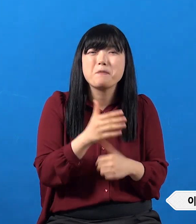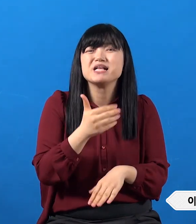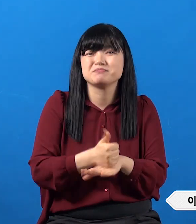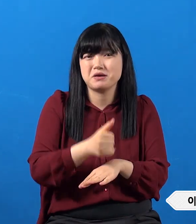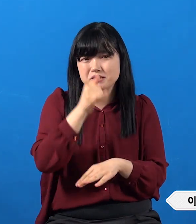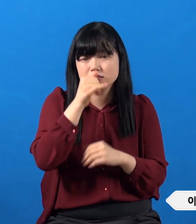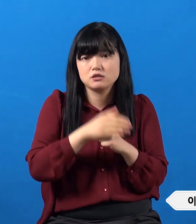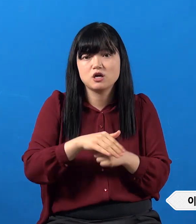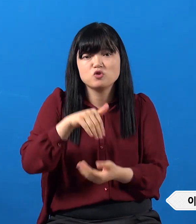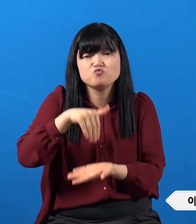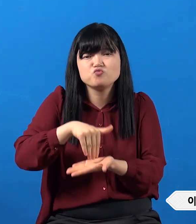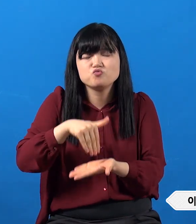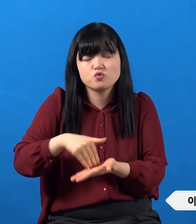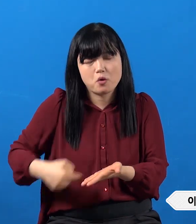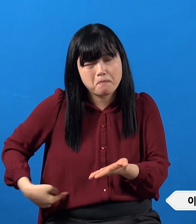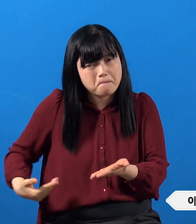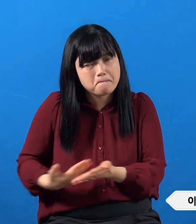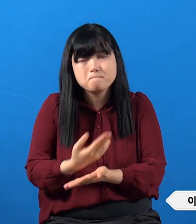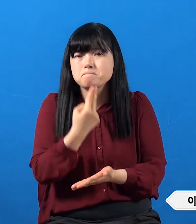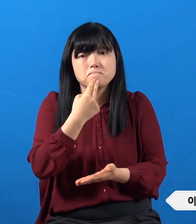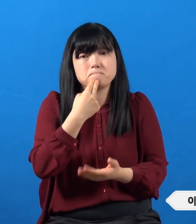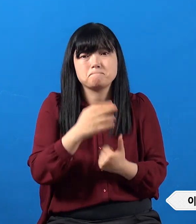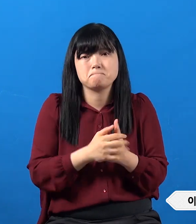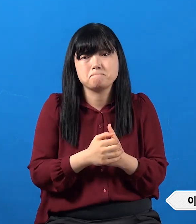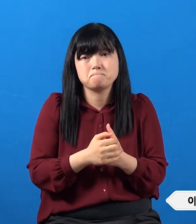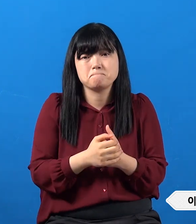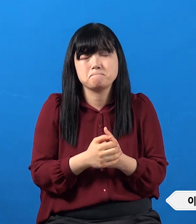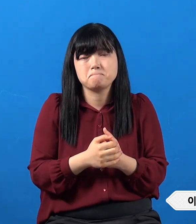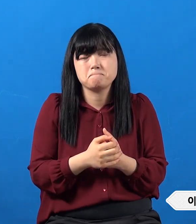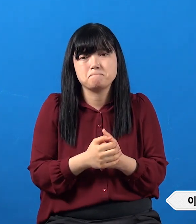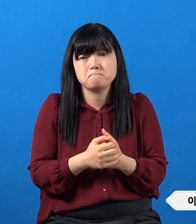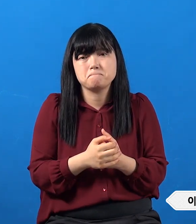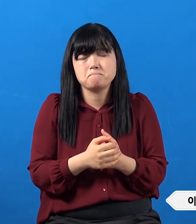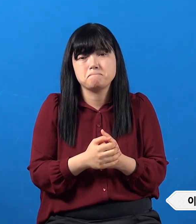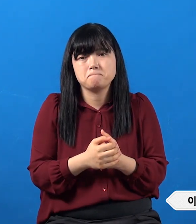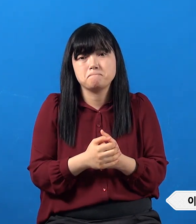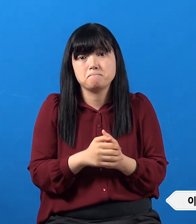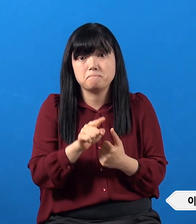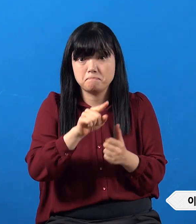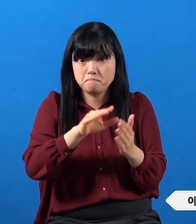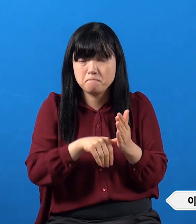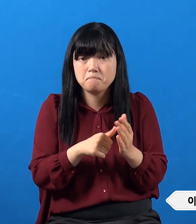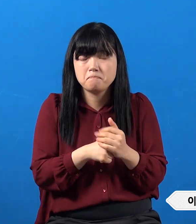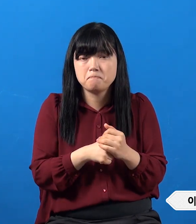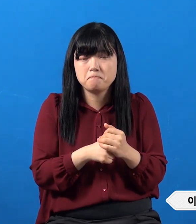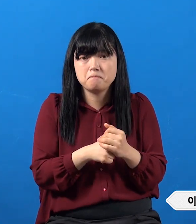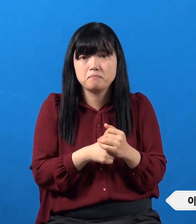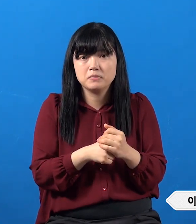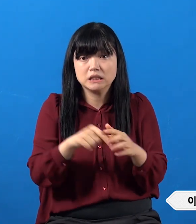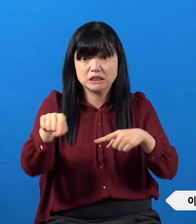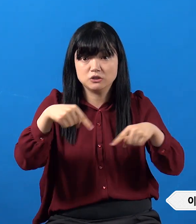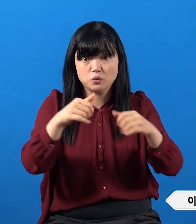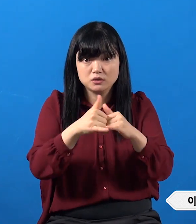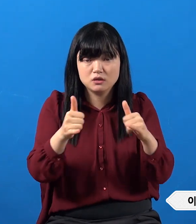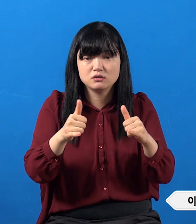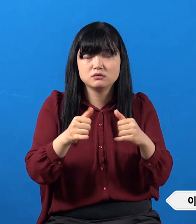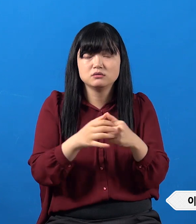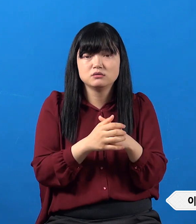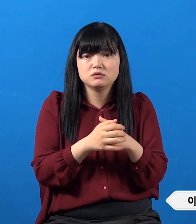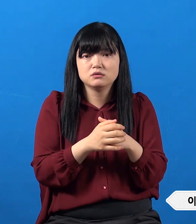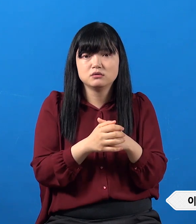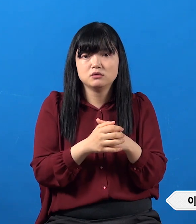마지막에 나와요. 뉘우치지 않았다는 것입니다. 그들은 뉘우치지 않았다. 그 당시에 소위 지도자들이,